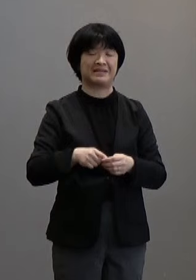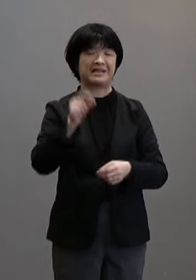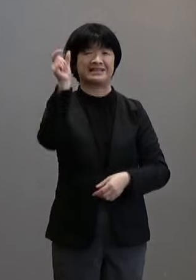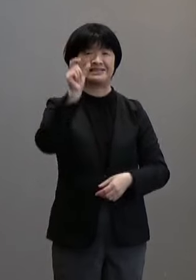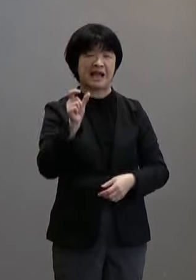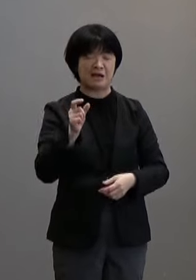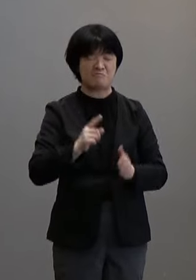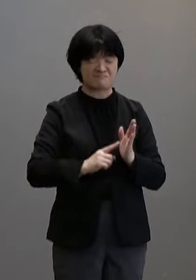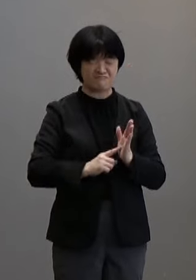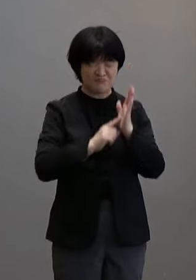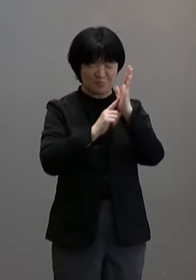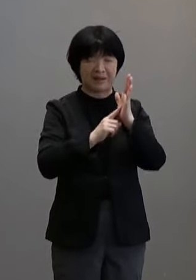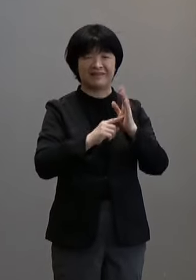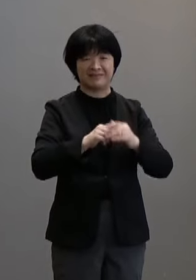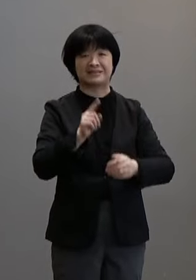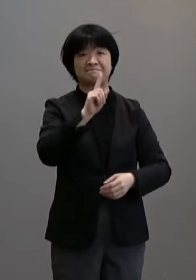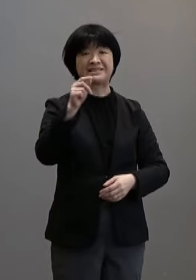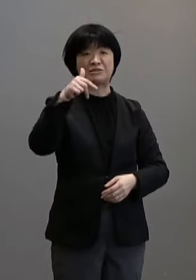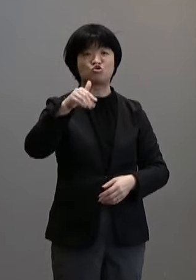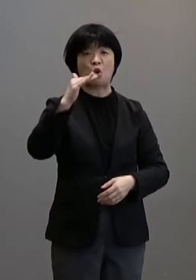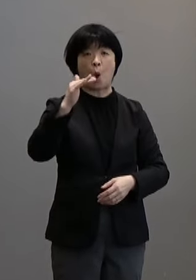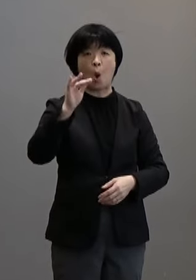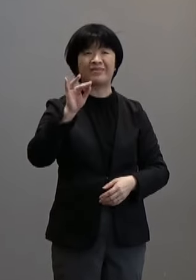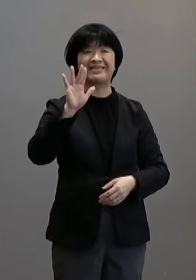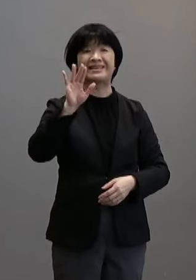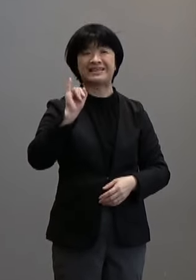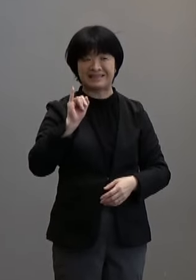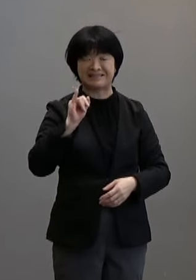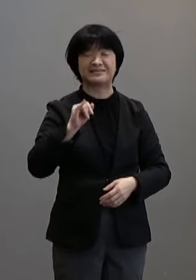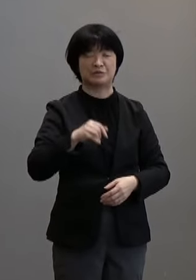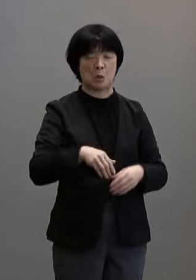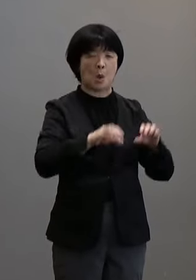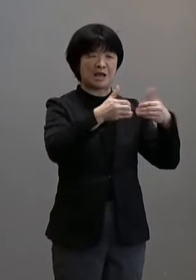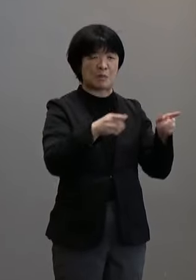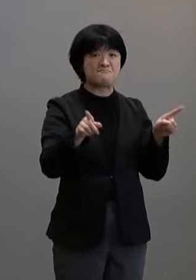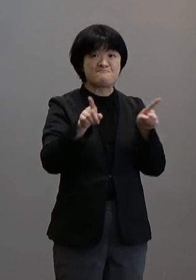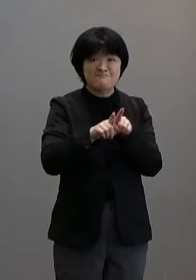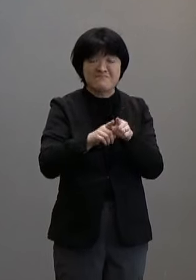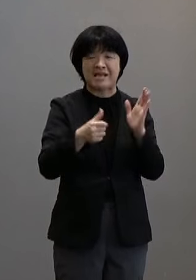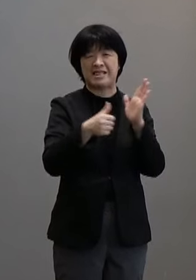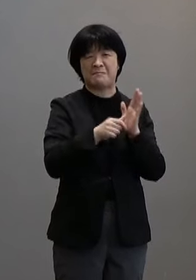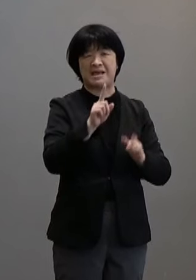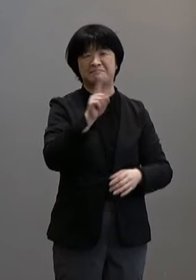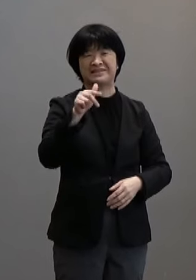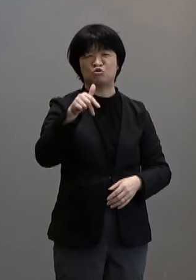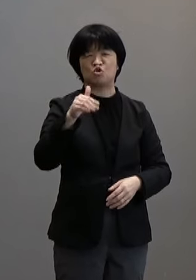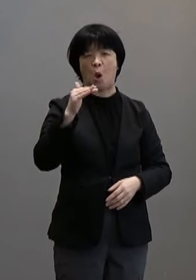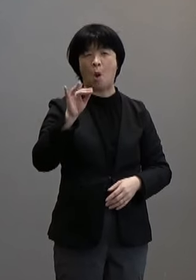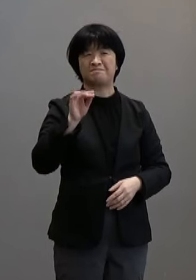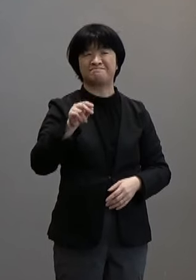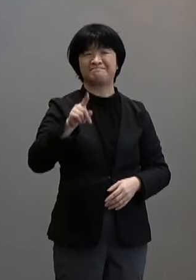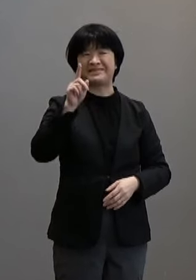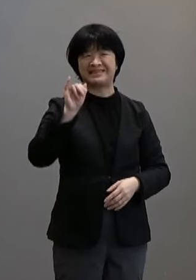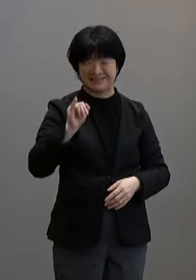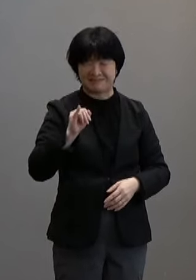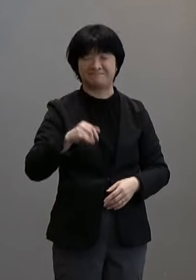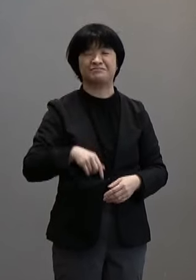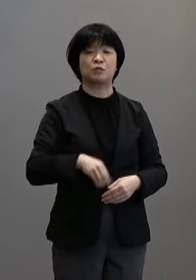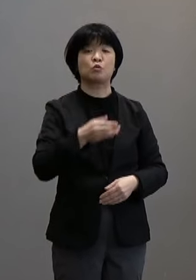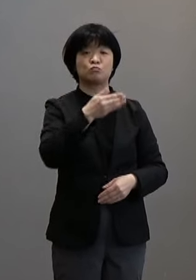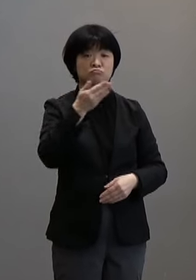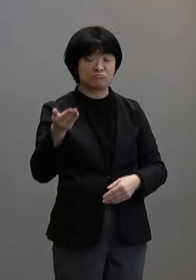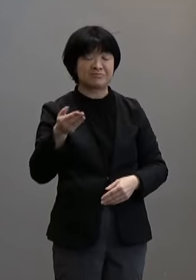焼き菓子であるビスコッティとさつまいもが融合して生まれたビスケッティです。続いて銀賞はハンディタイプの容器